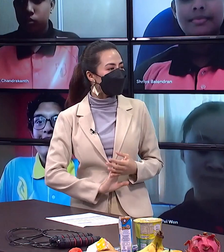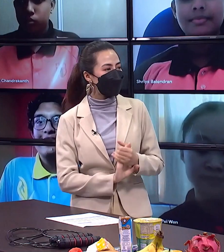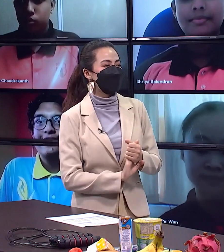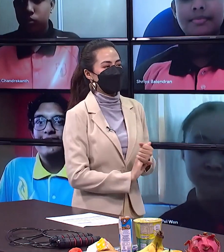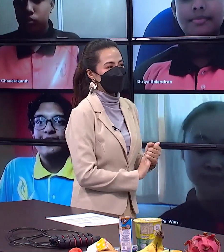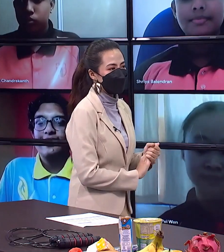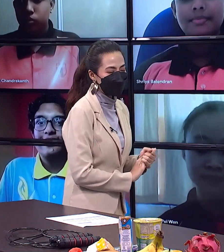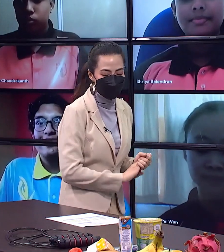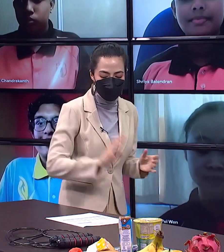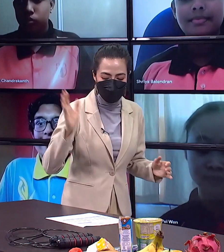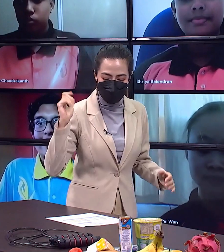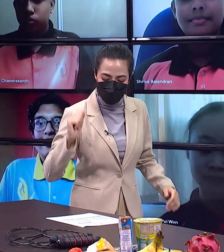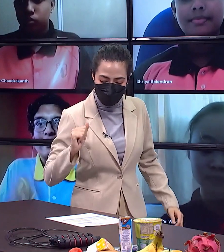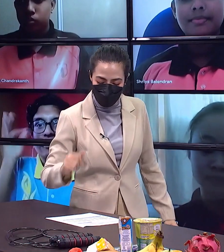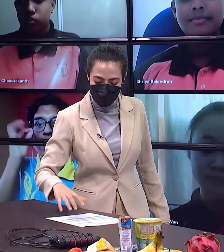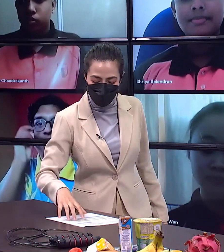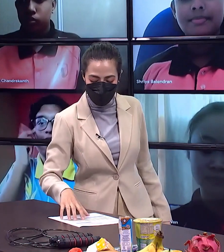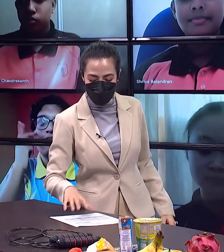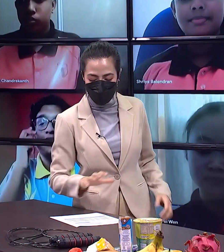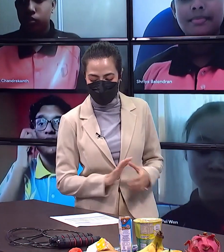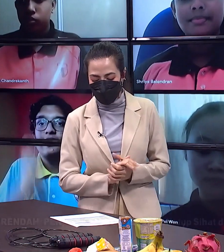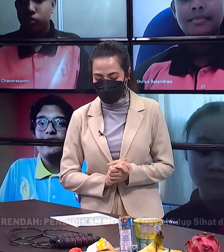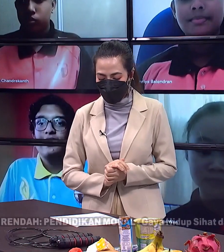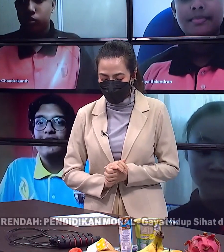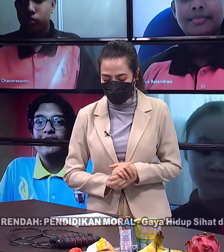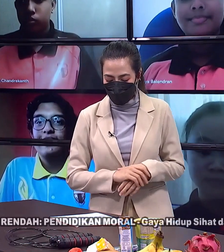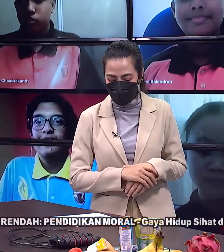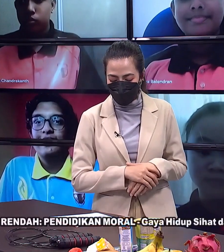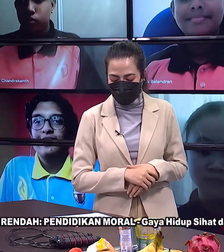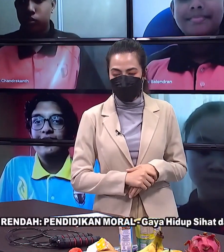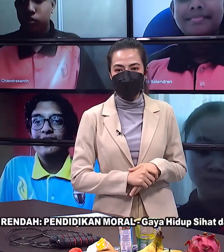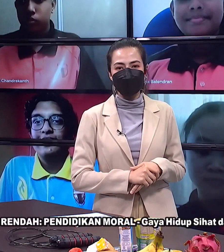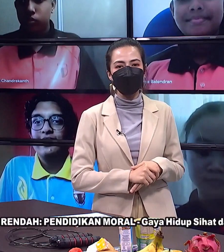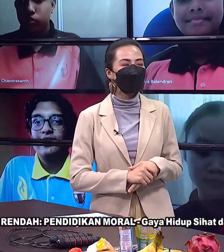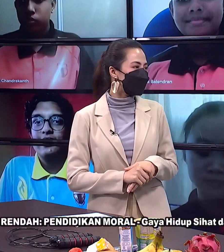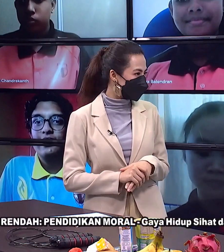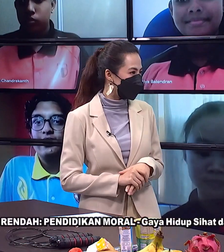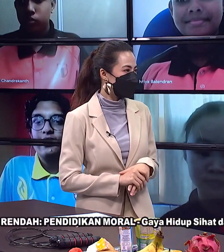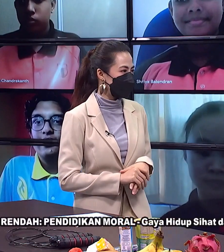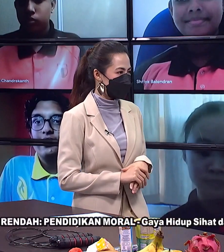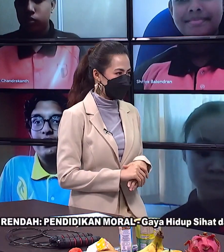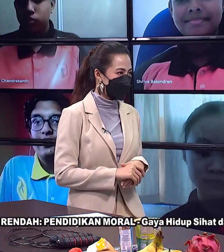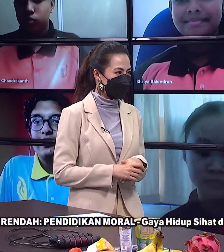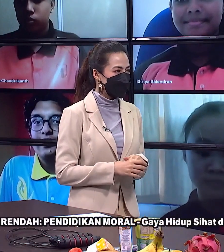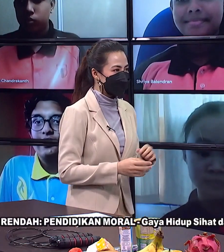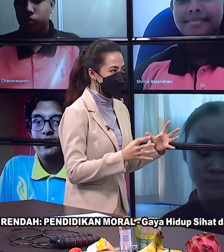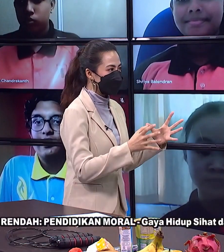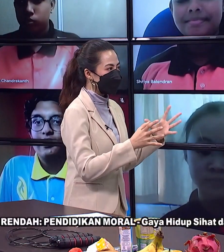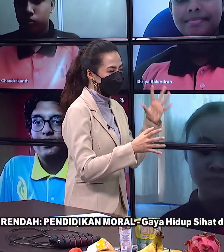selamat. Bersama adik-adik dalam talian juga daripada Sekolah Menengah Kebangsaan Pendidikan Khas Persekutuan Pulau Pinang. Baik, ya, Cikgu, tadi